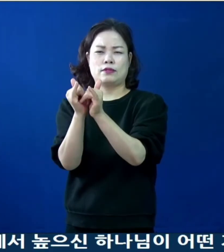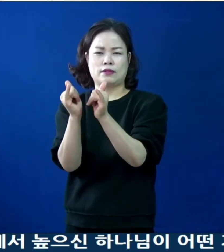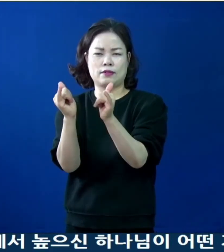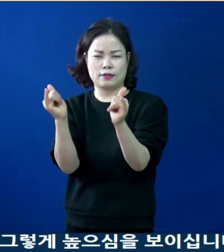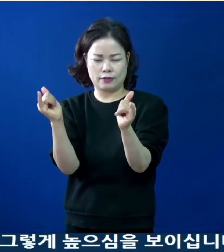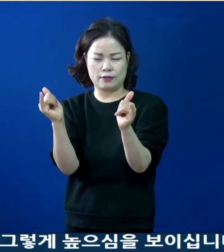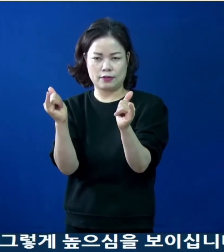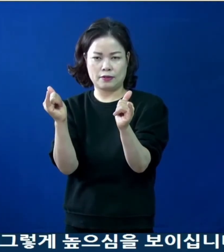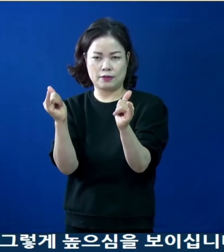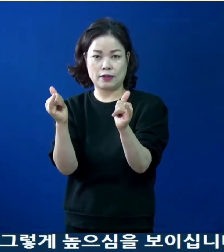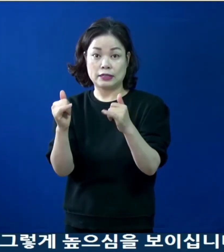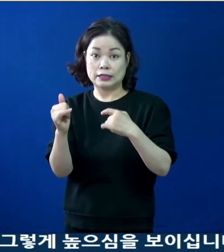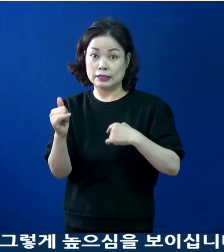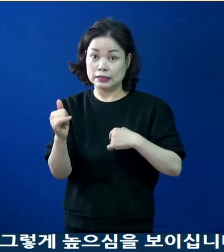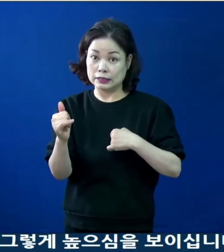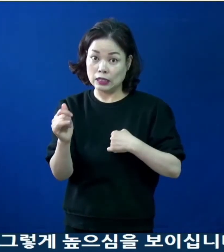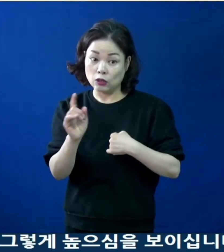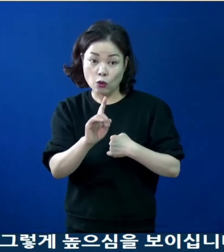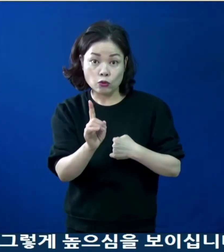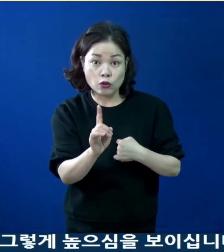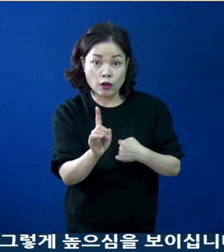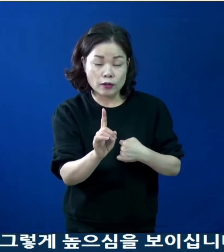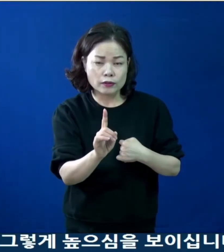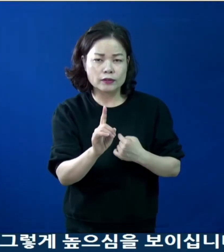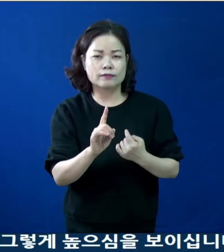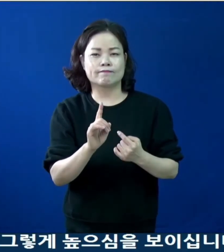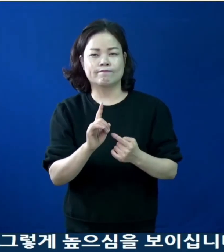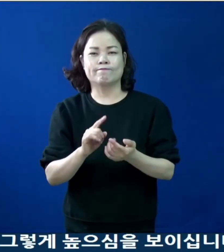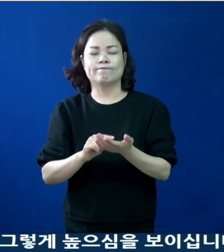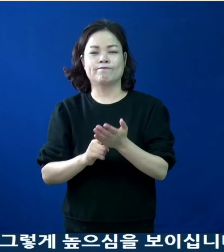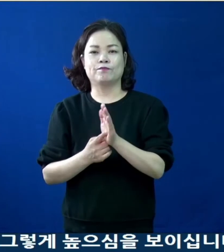우리에게 자신의 어떠함을 표현합니다.